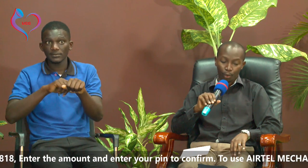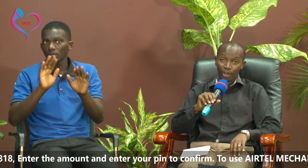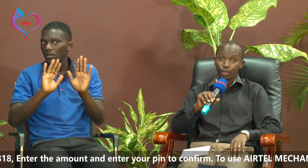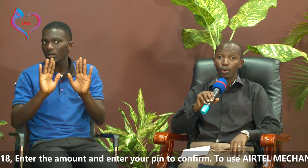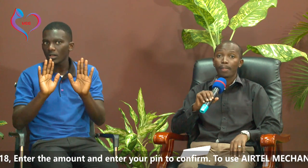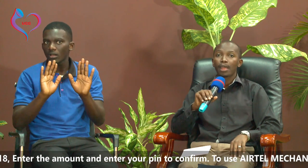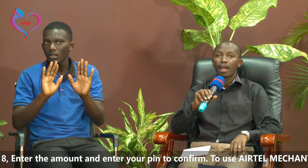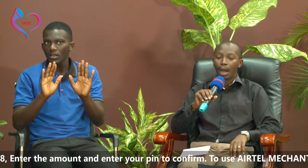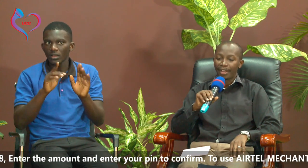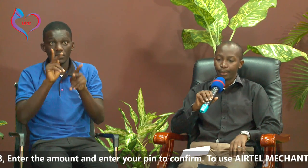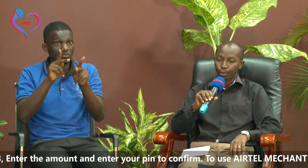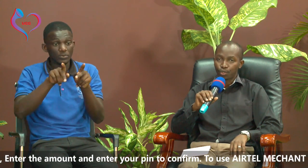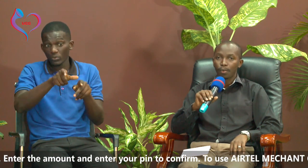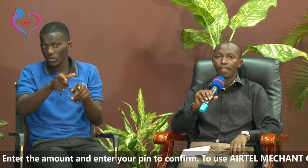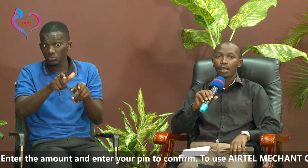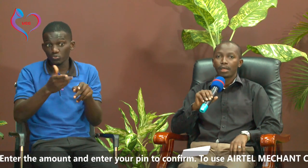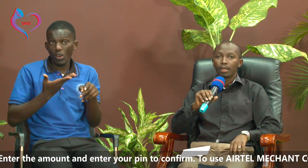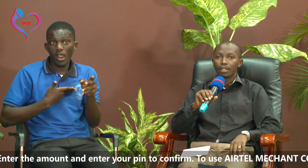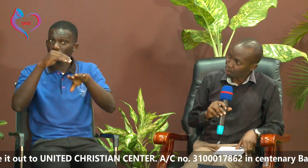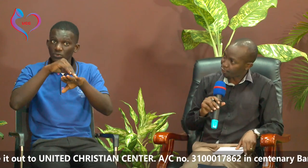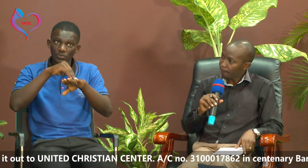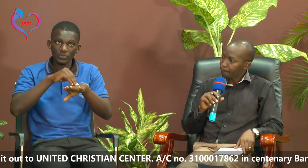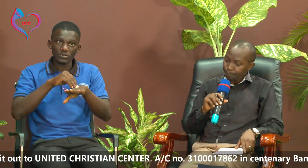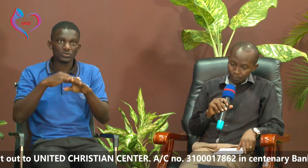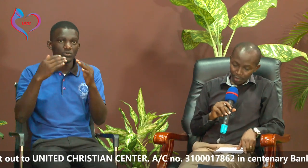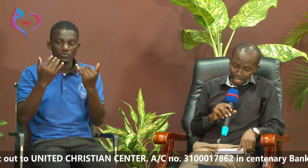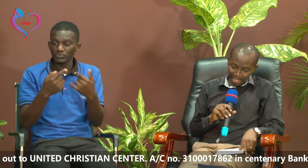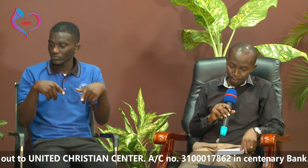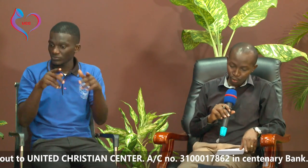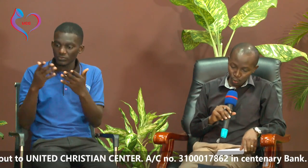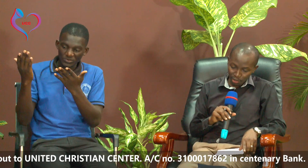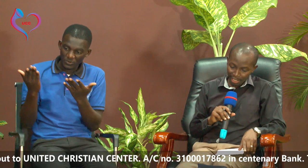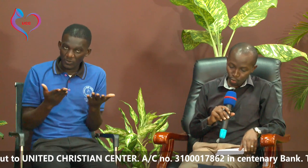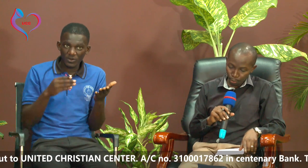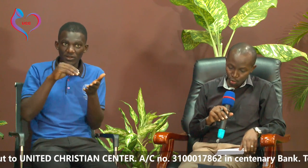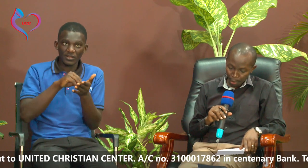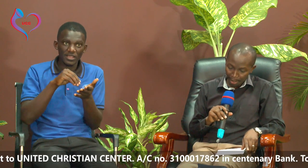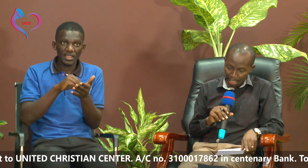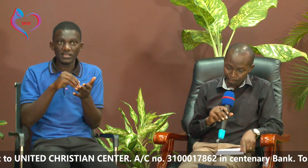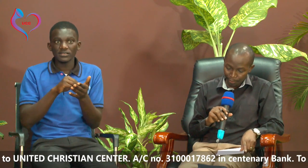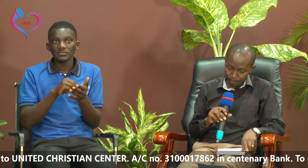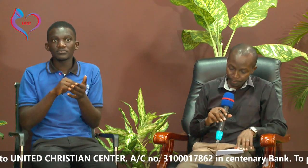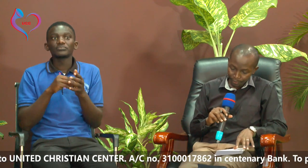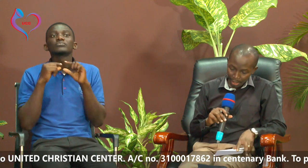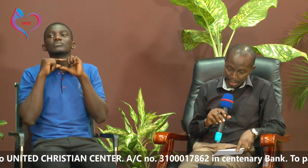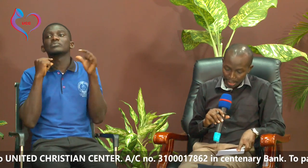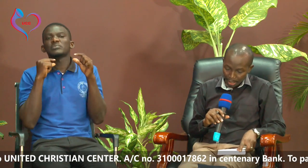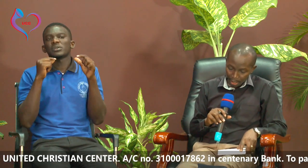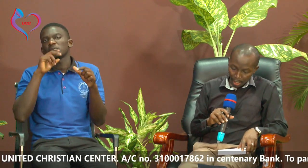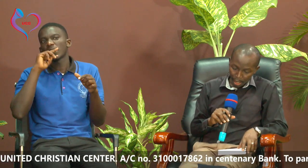ku radio, haba ine bibuzo, ene kwa fe, kansabe tutanike kubuzo yibi haba ganda bafe,